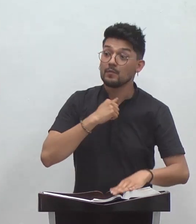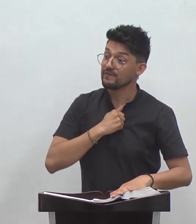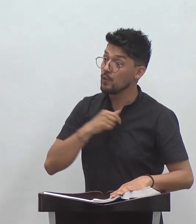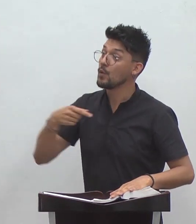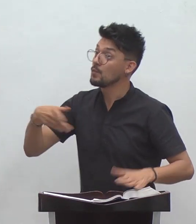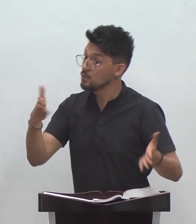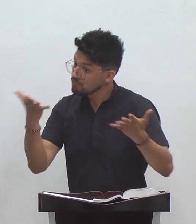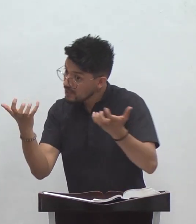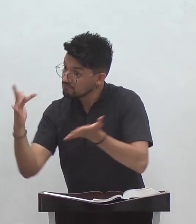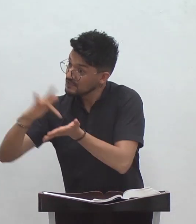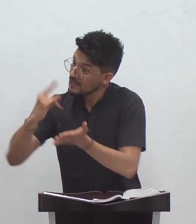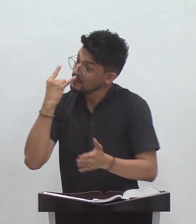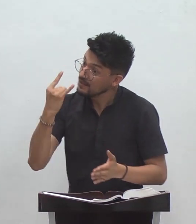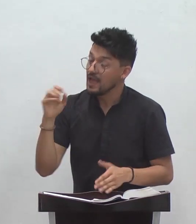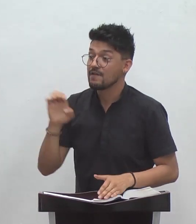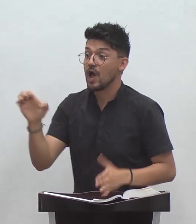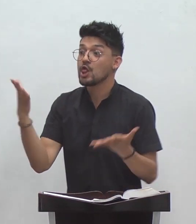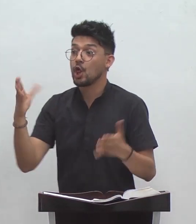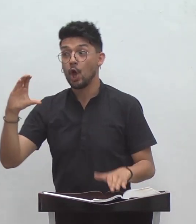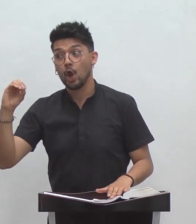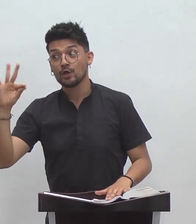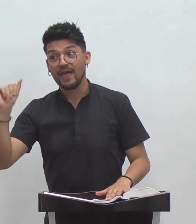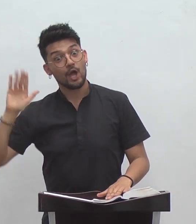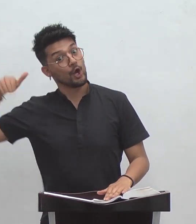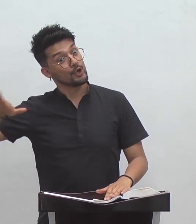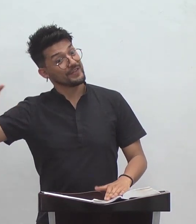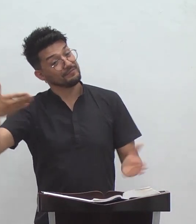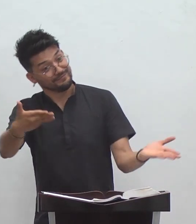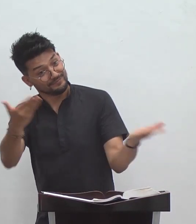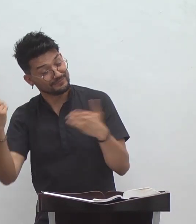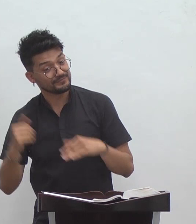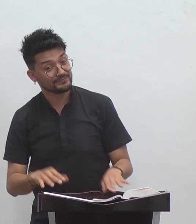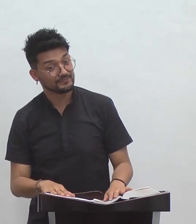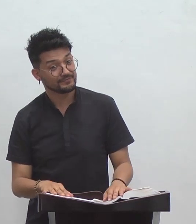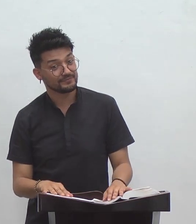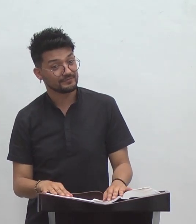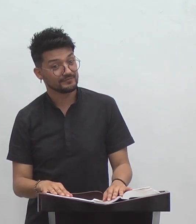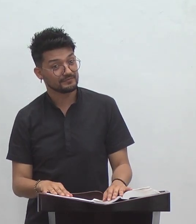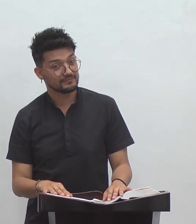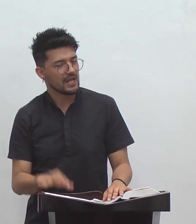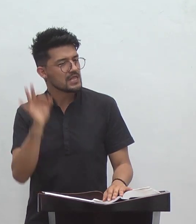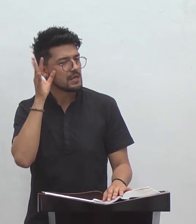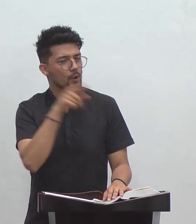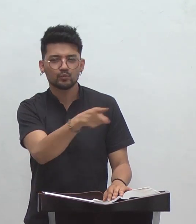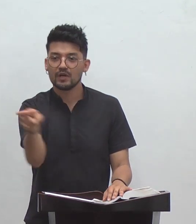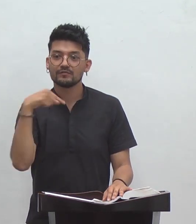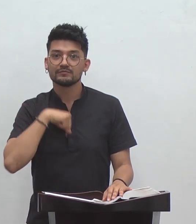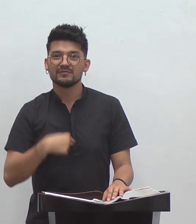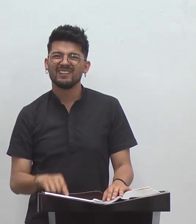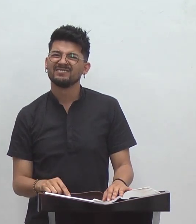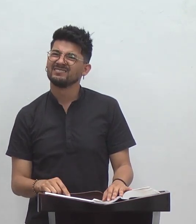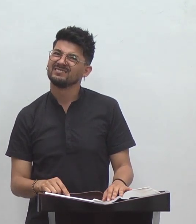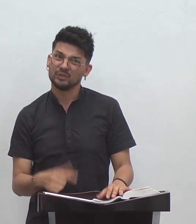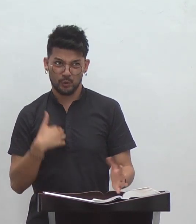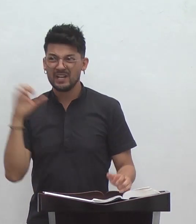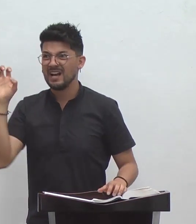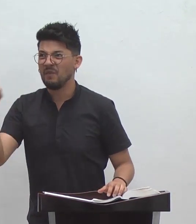Le aviso, iglesia, anímese a evangelizar en Cota. Vamos, hay que hacerlo. De pronto usted en su interior